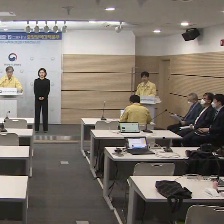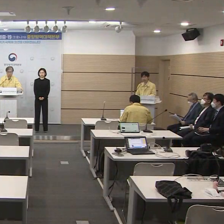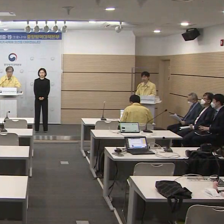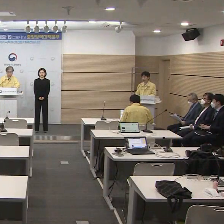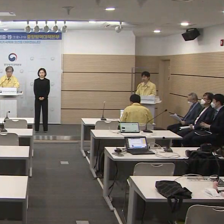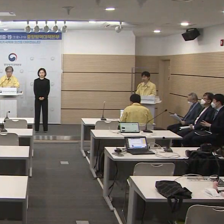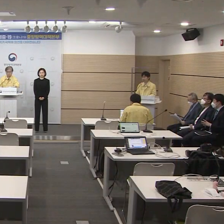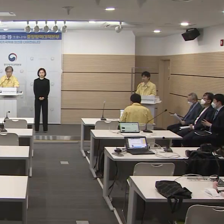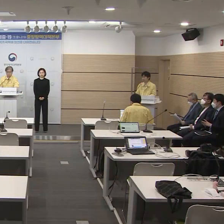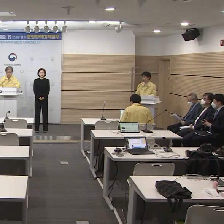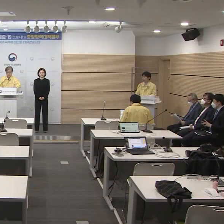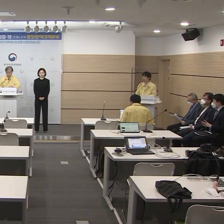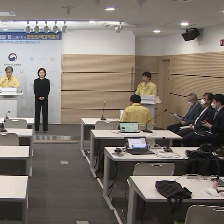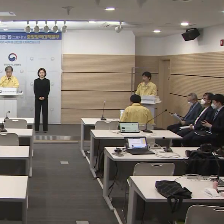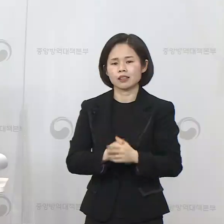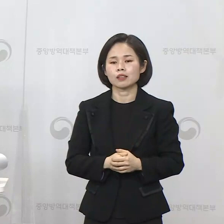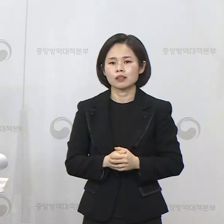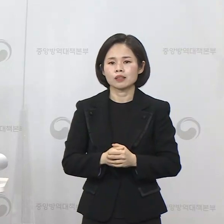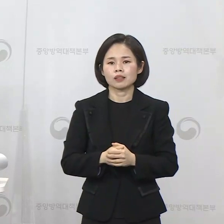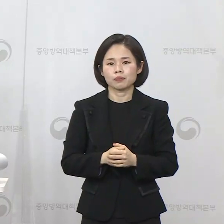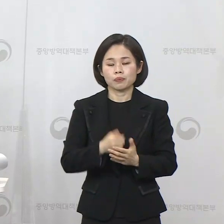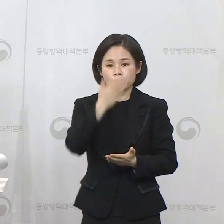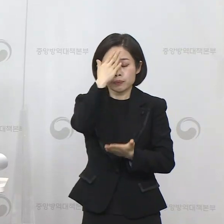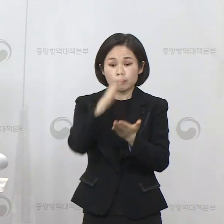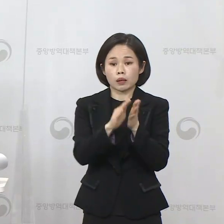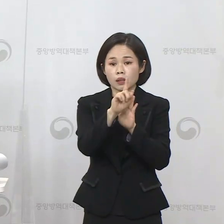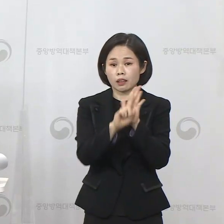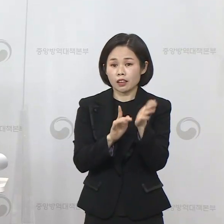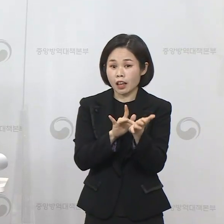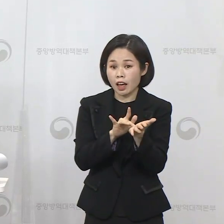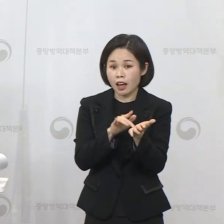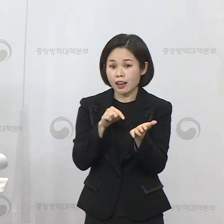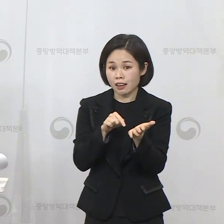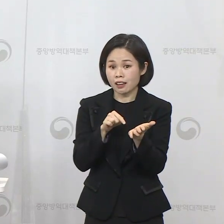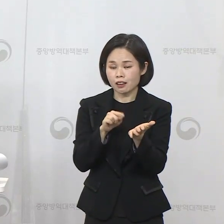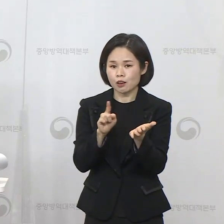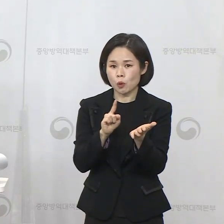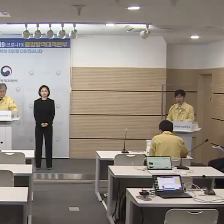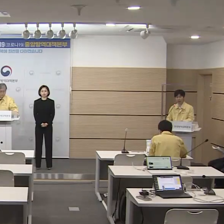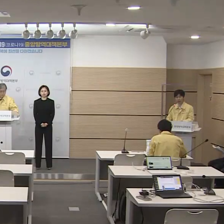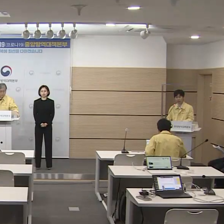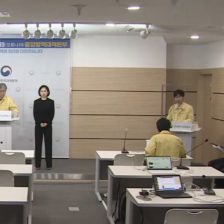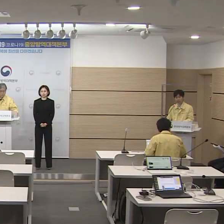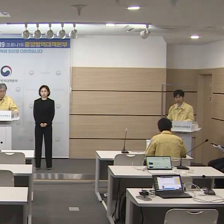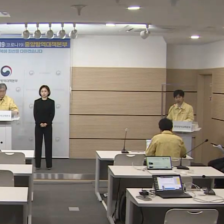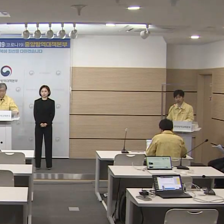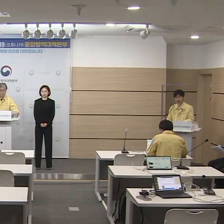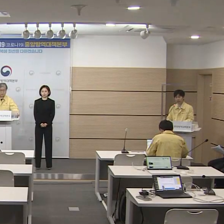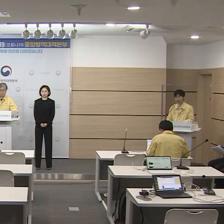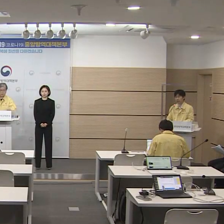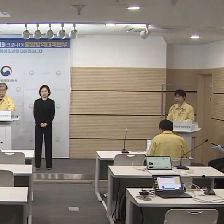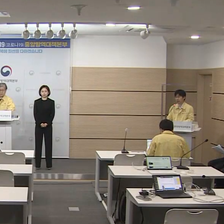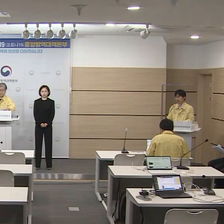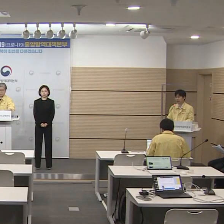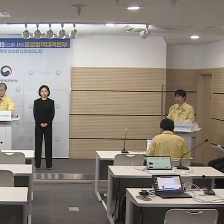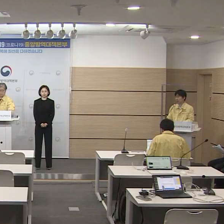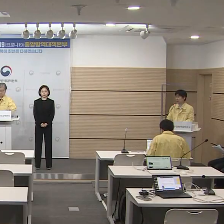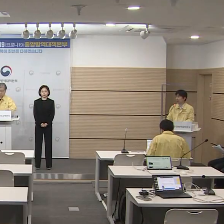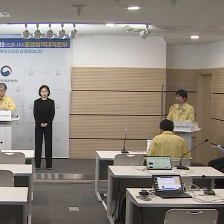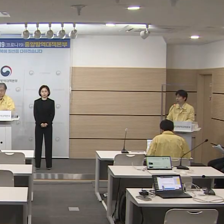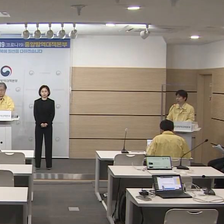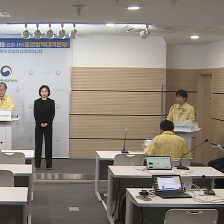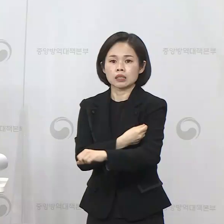지난 3월 방역당국은 백신을 맞은 뒤 열이 나면 해열진통제를 먹으라고 했습니다 그러면서 특정 제품명을